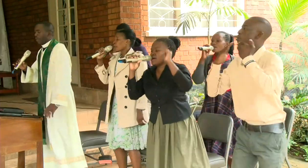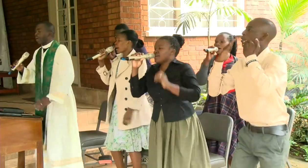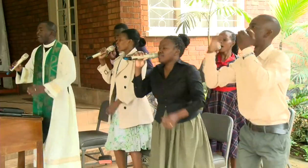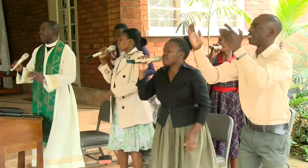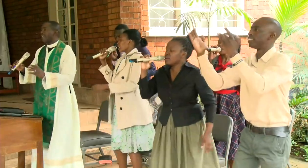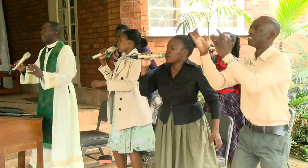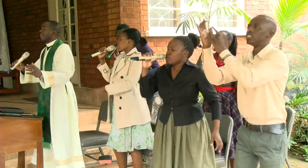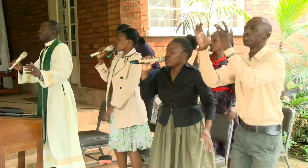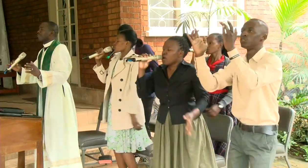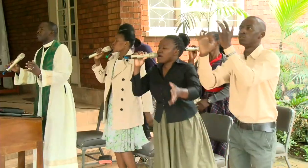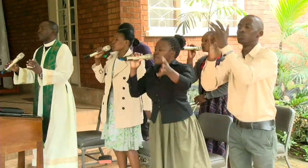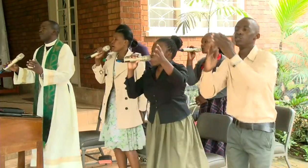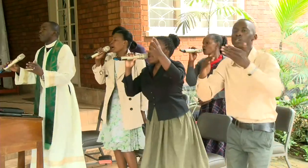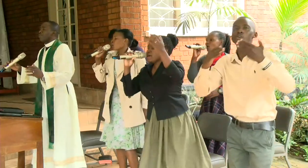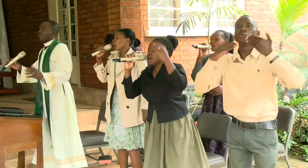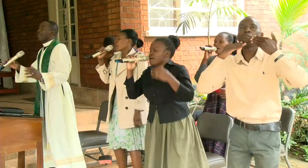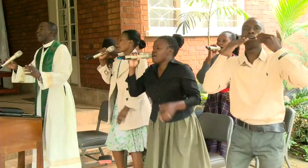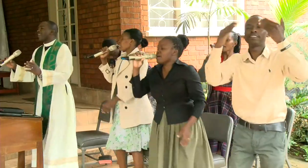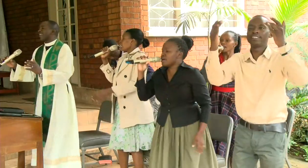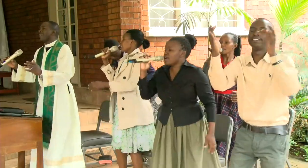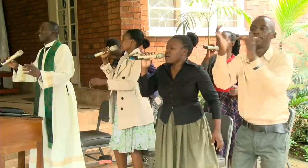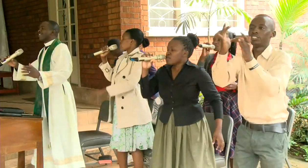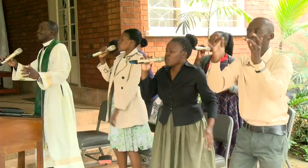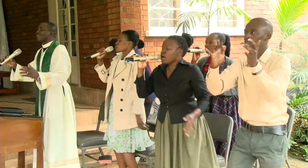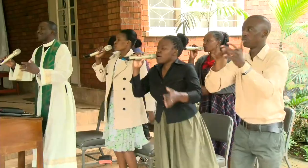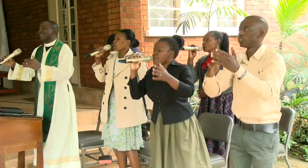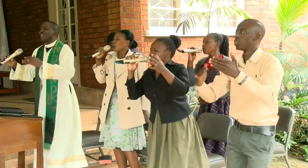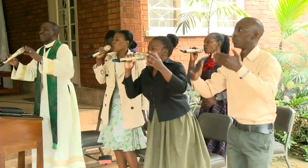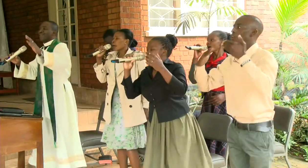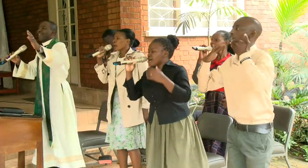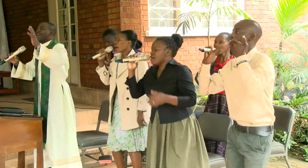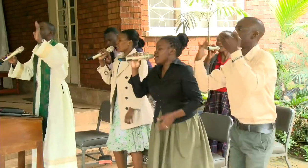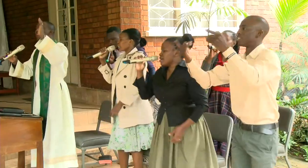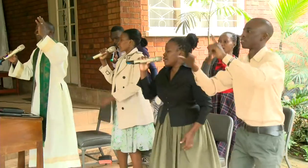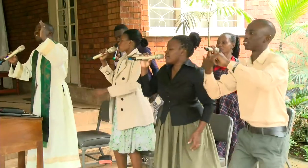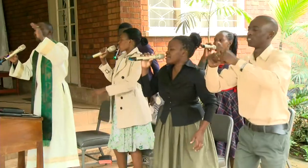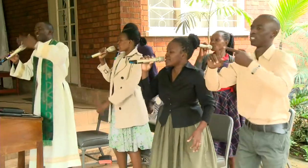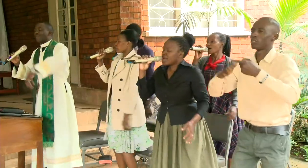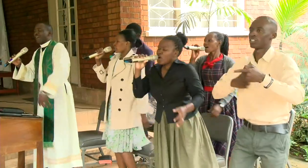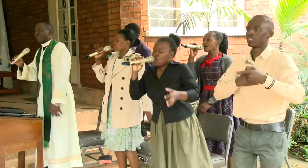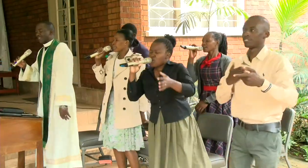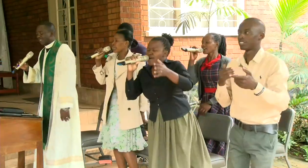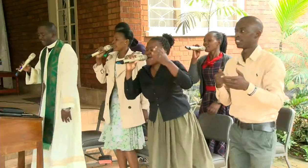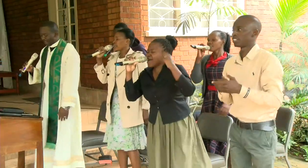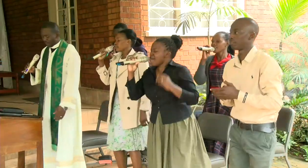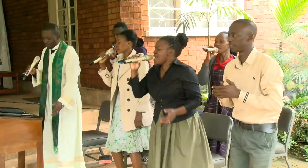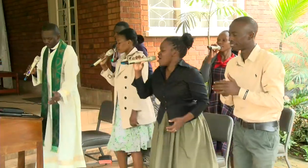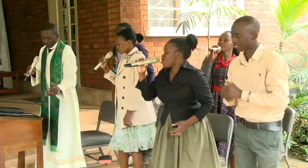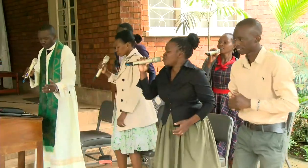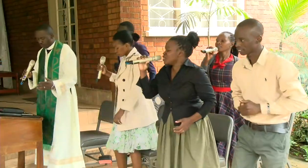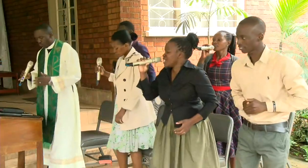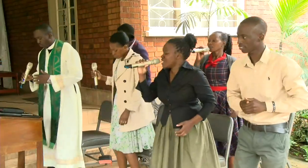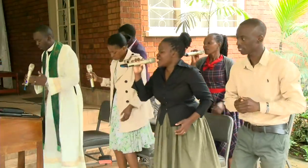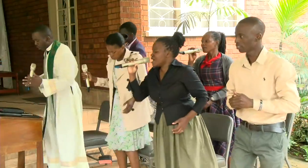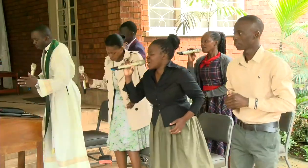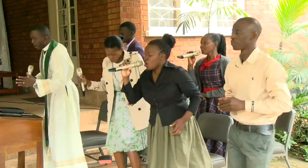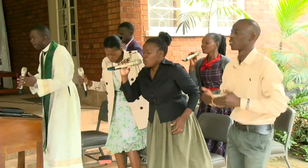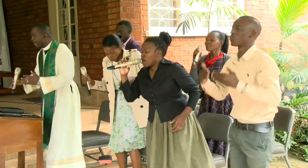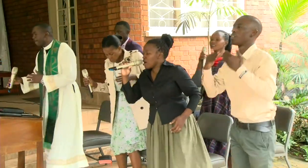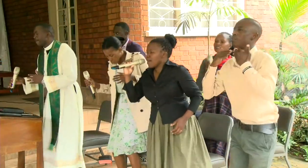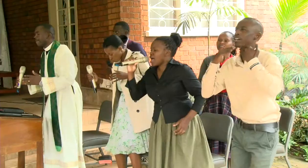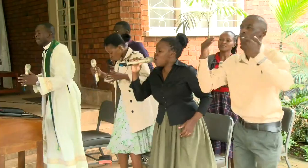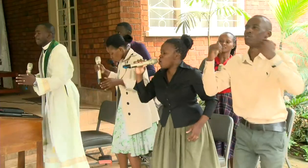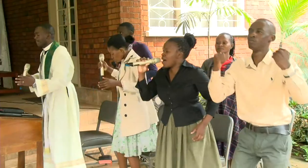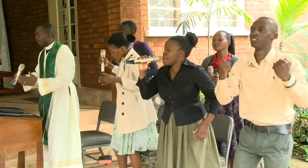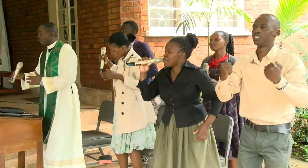webale webale webale katonda wange